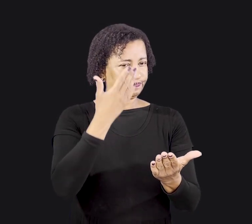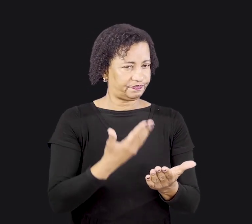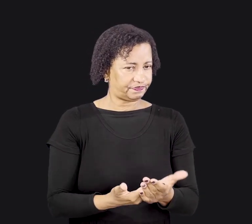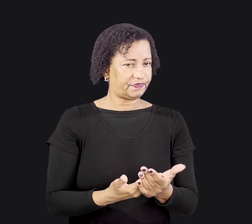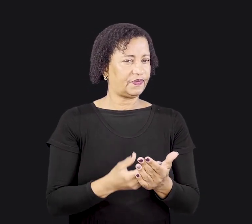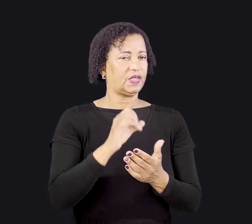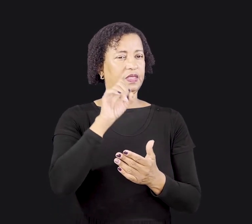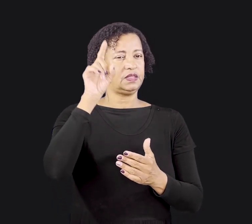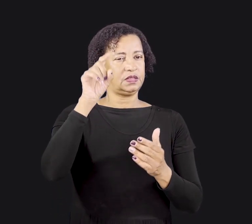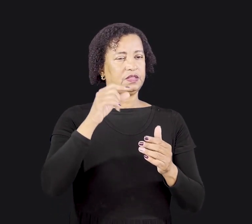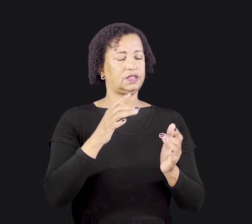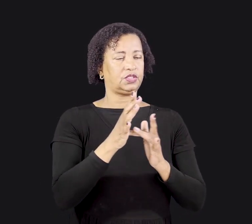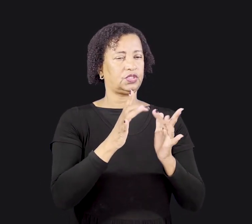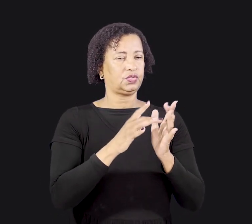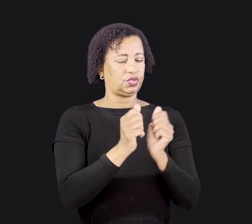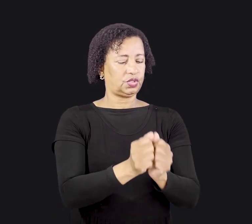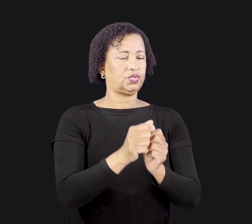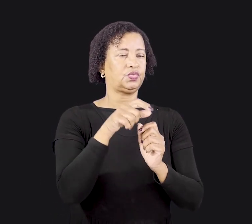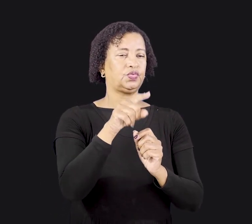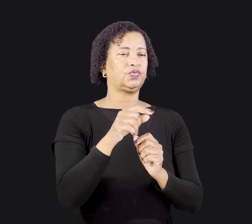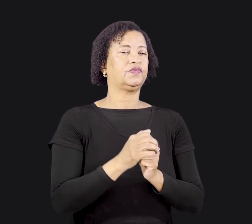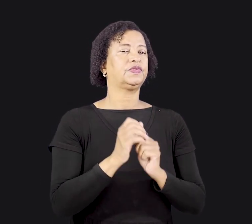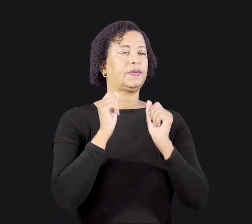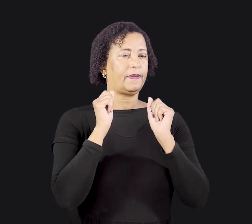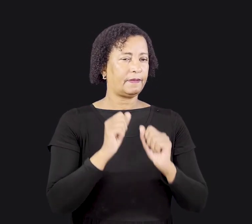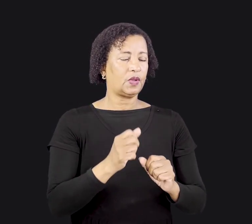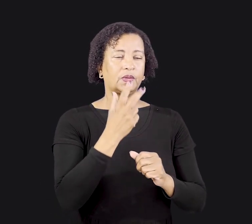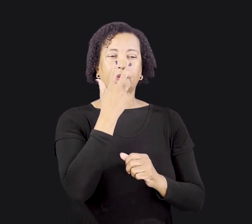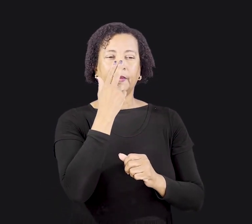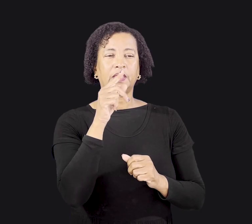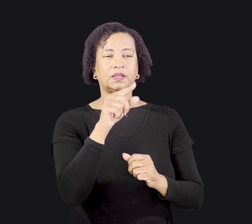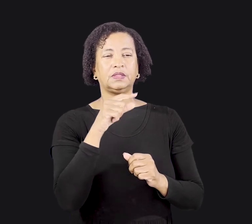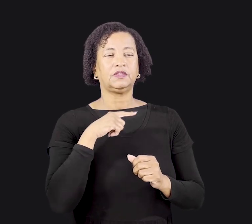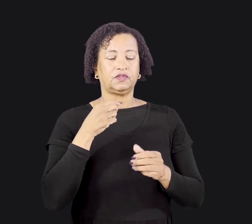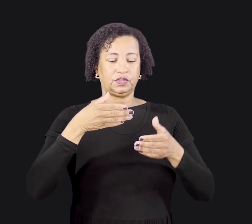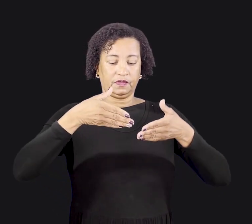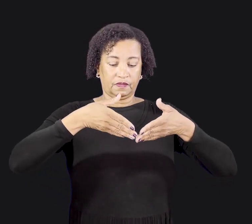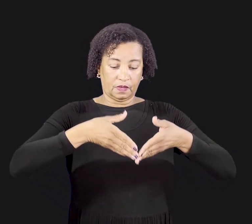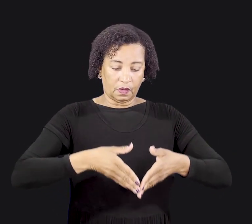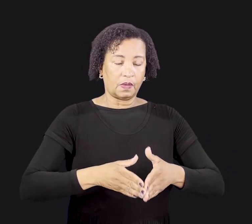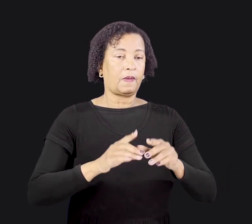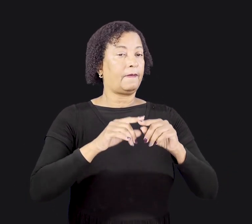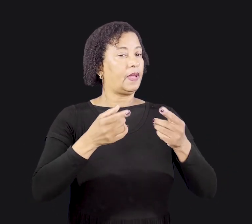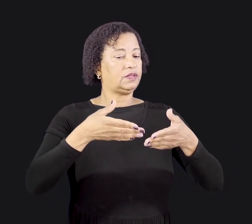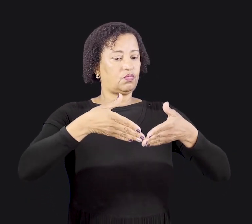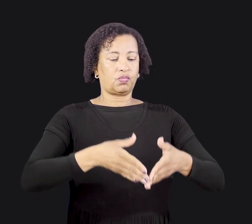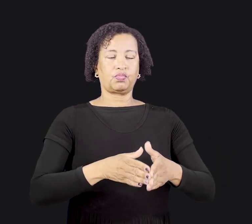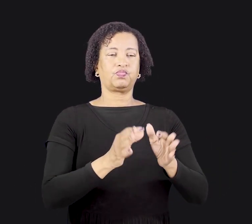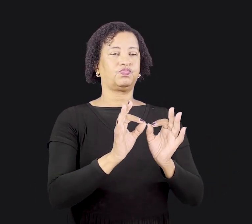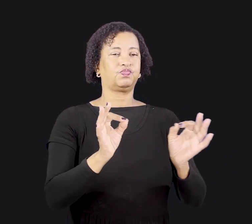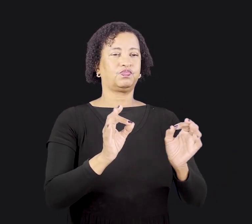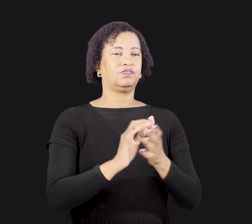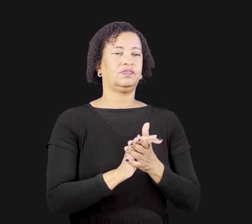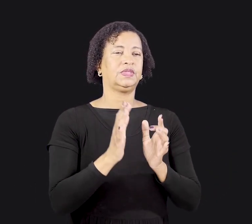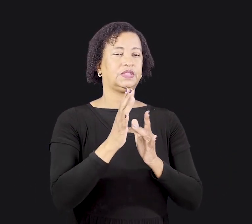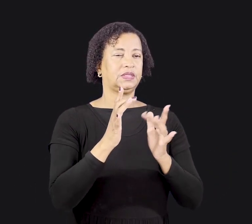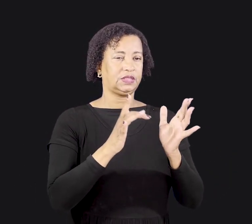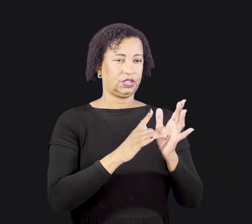se Ele está no barco com você, pode até parecer que você vai afundar, mas você não afunda. Se Ele está com você, você não